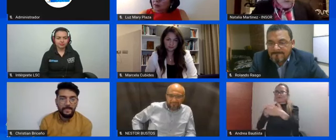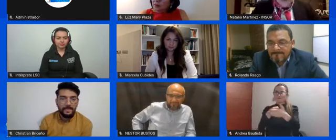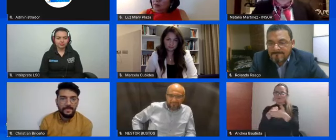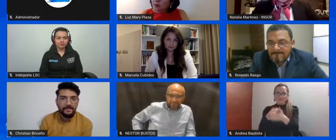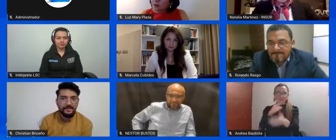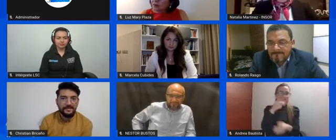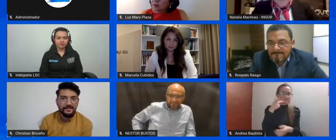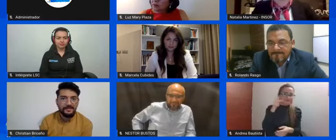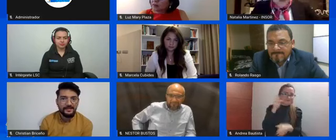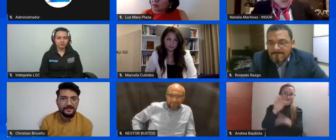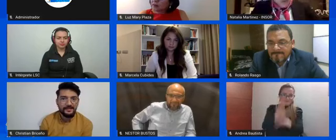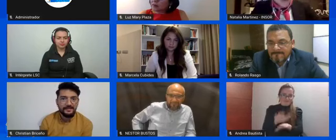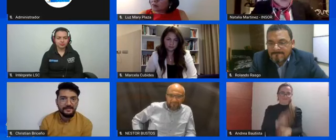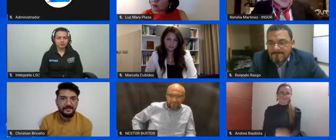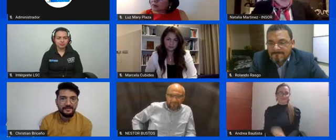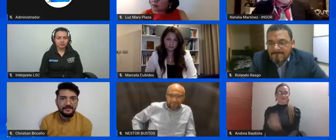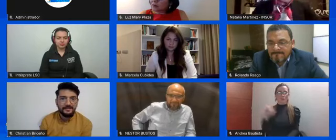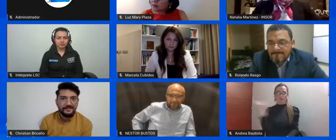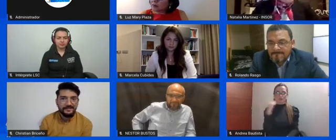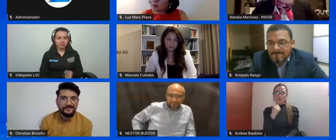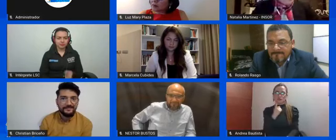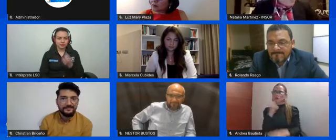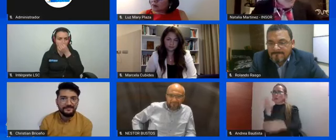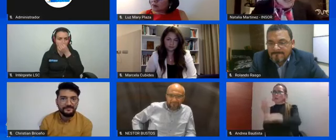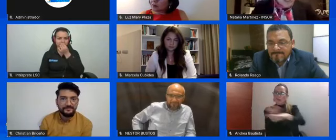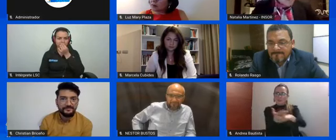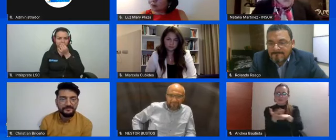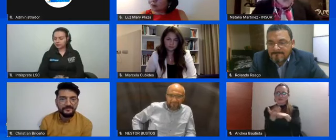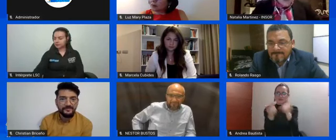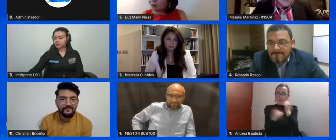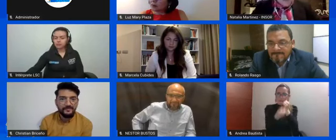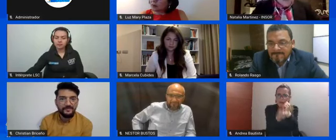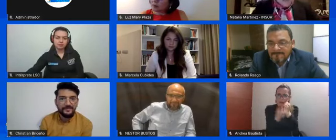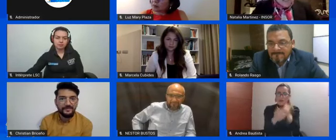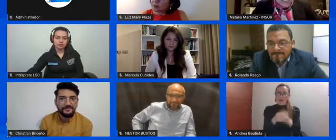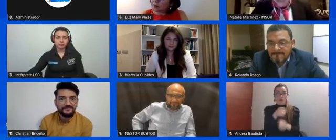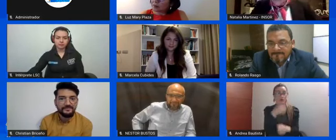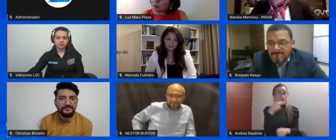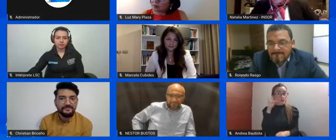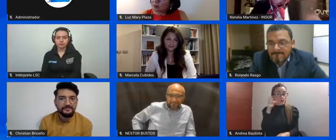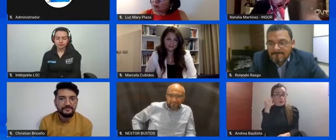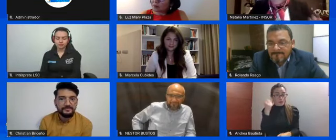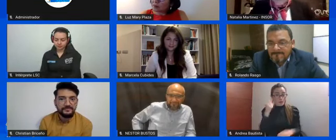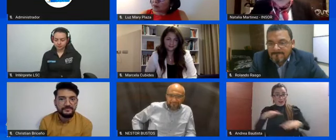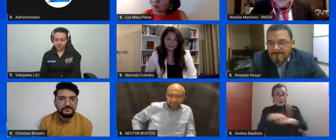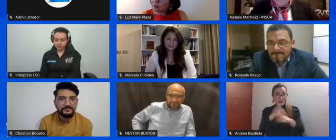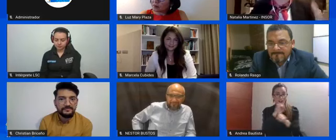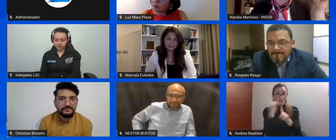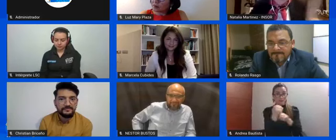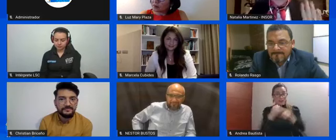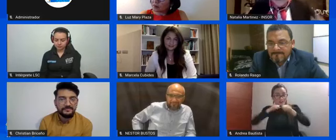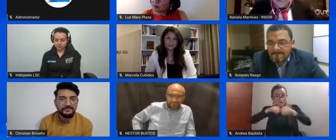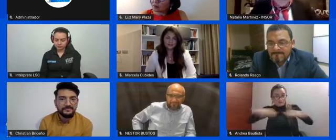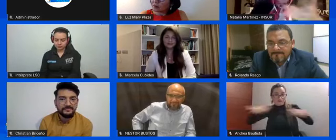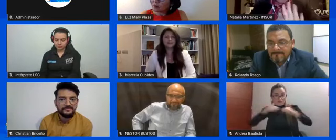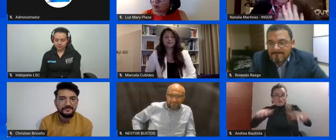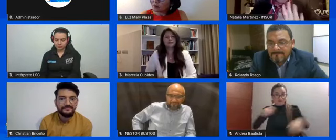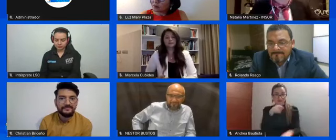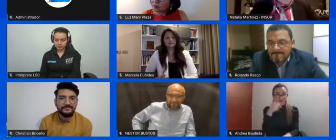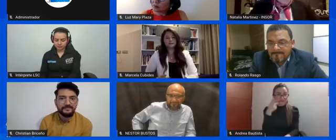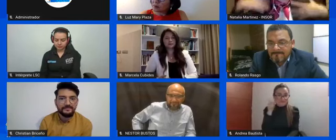muy constructivo y muy pedagógico. Te mueves mucho en redes sociales. en redes que muy seguramente ni